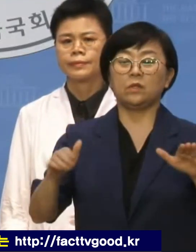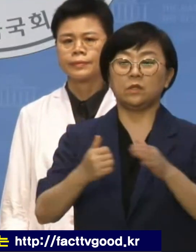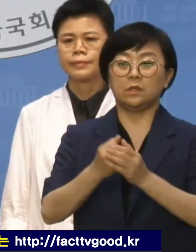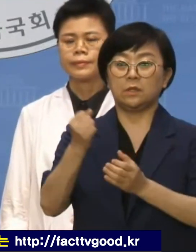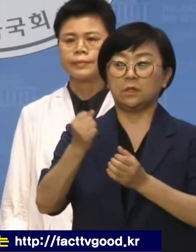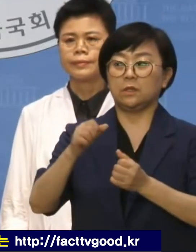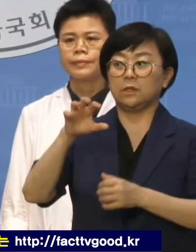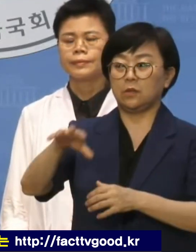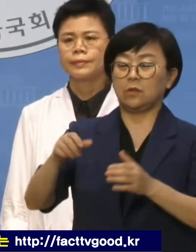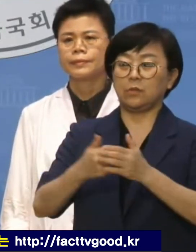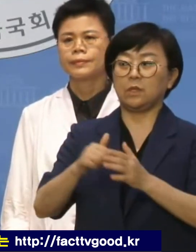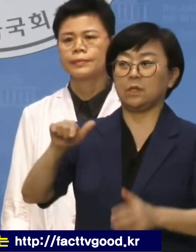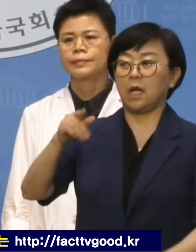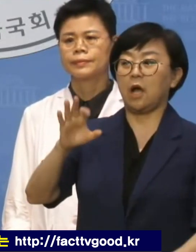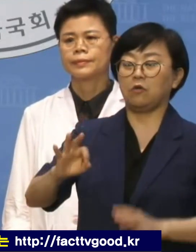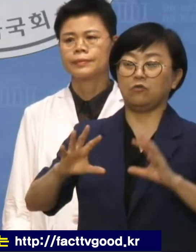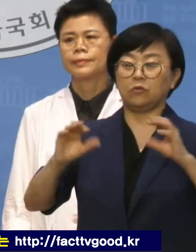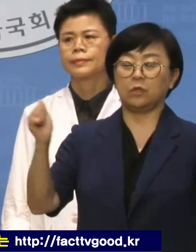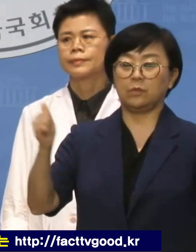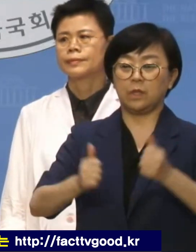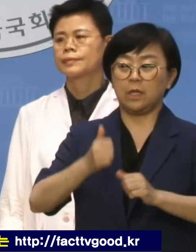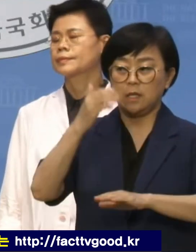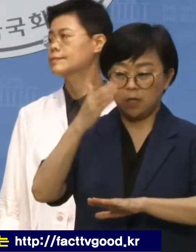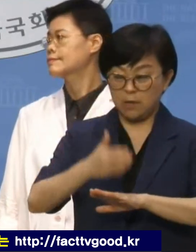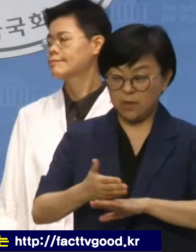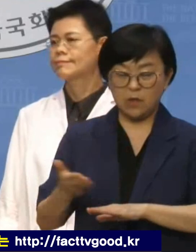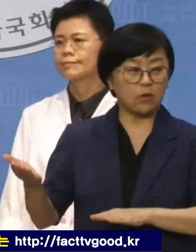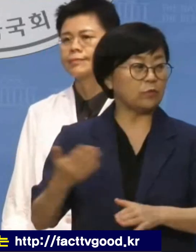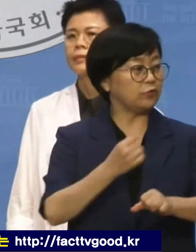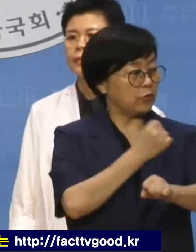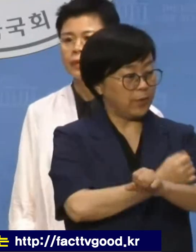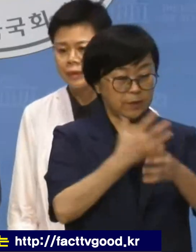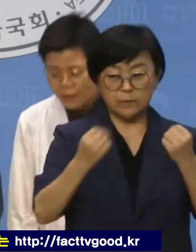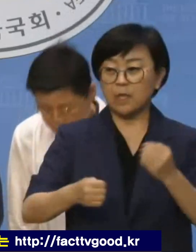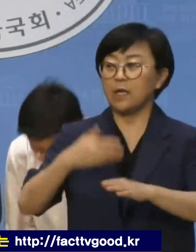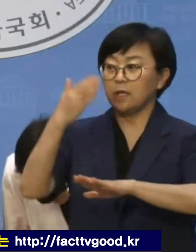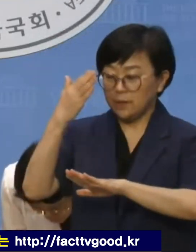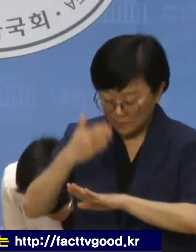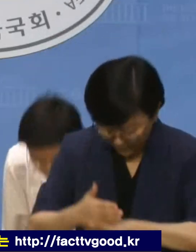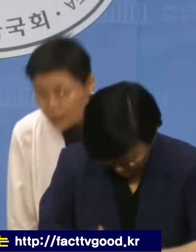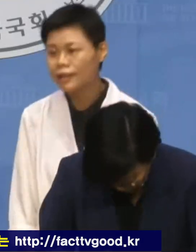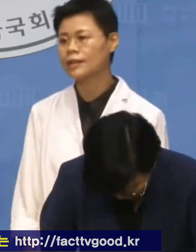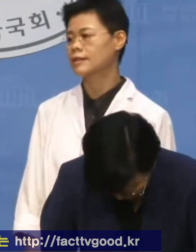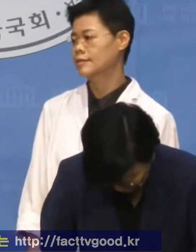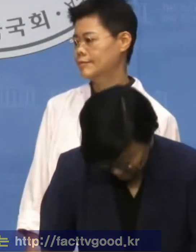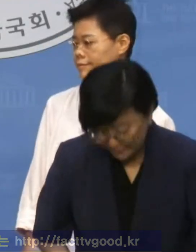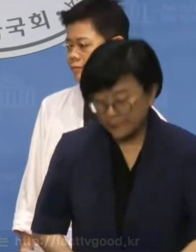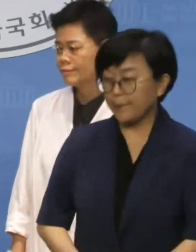기자회견장 잡아주신 함께해 주신 강득구 의원님 고맙습니다. 우리 주민 여러분 모두 수고하셨습니다. 기자님들 감사합니다.